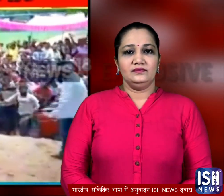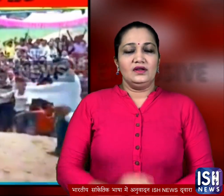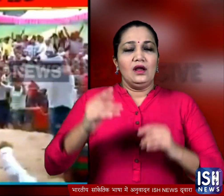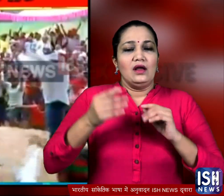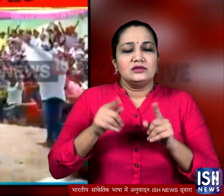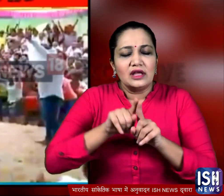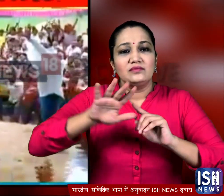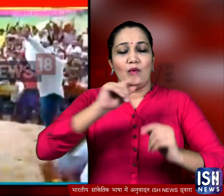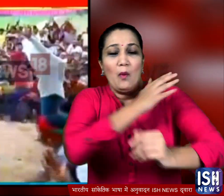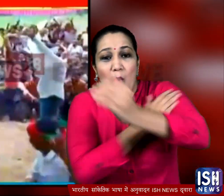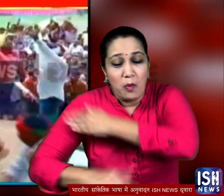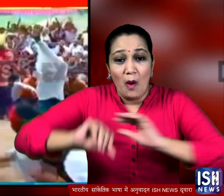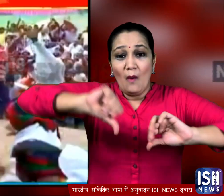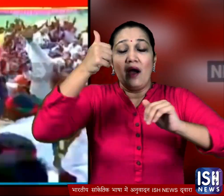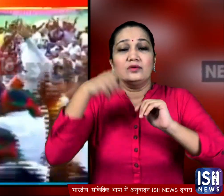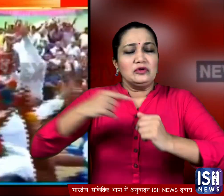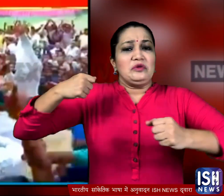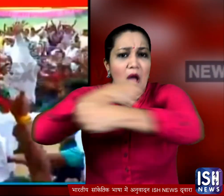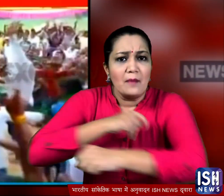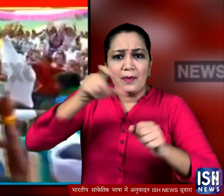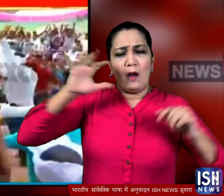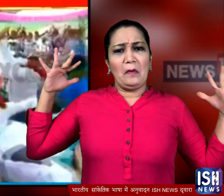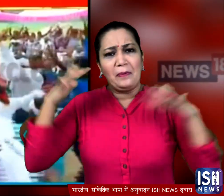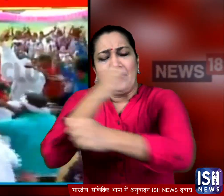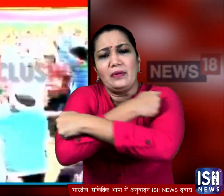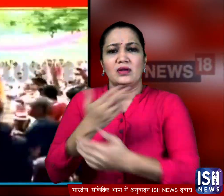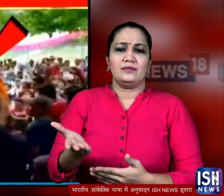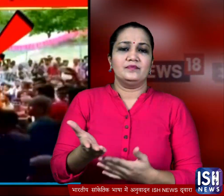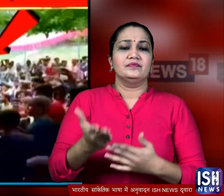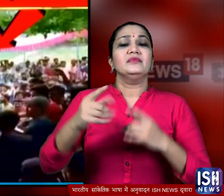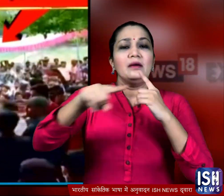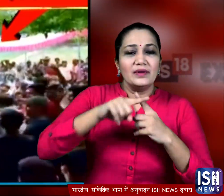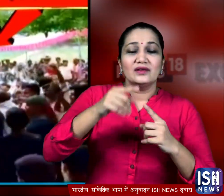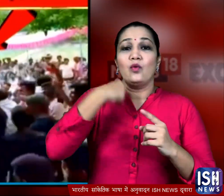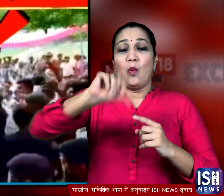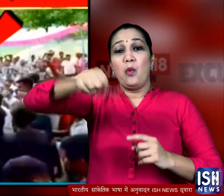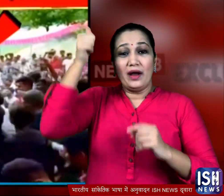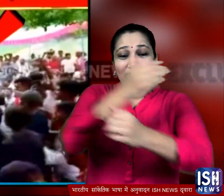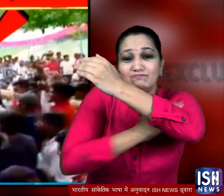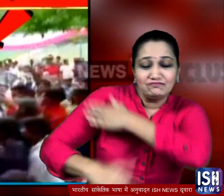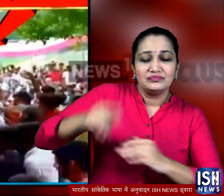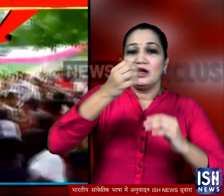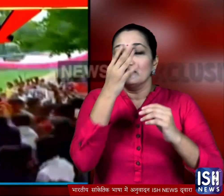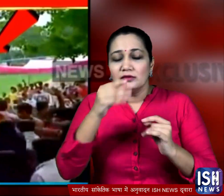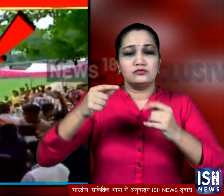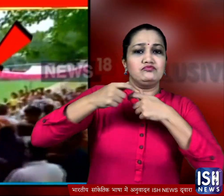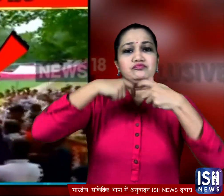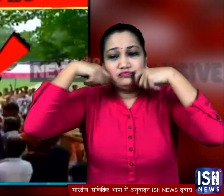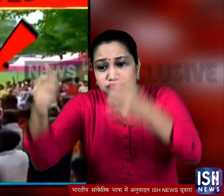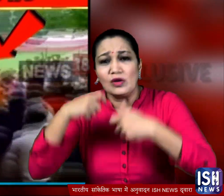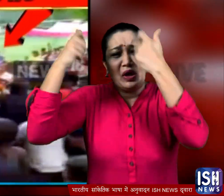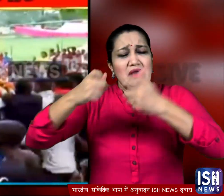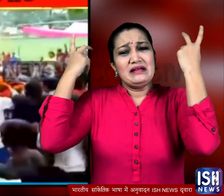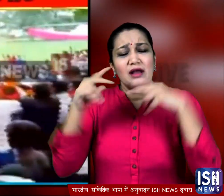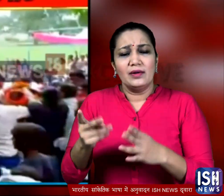हद तो तब हो गई जब जीते हुए पहलवान को गले लगाने के लिए वहां होड़ मच गई। इतना ही नहीं, विजेता पहलवान को पहनाने के लिए मालाएं